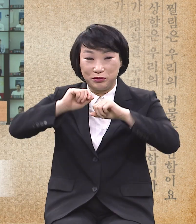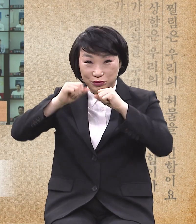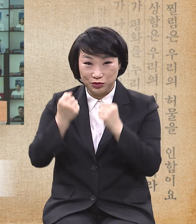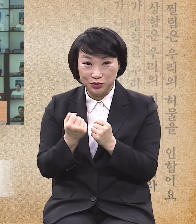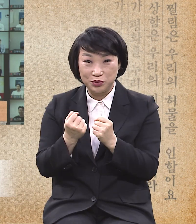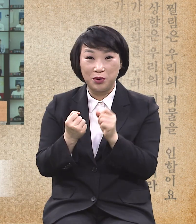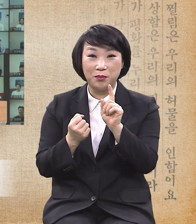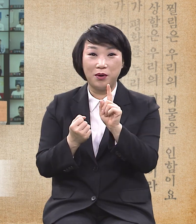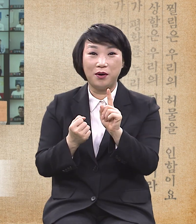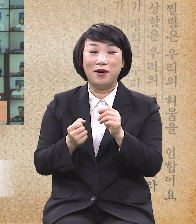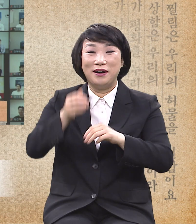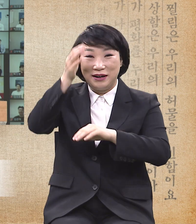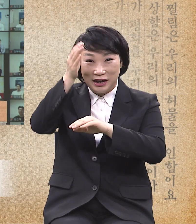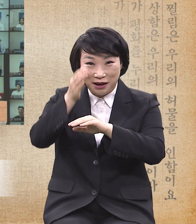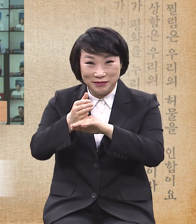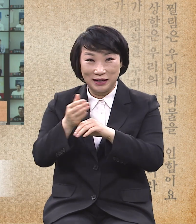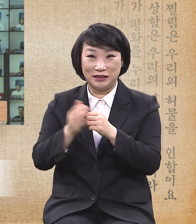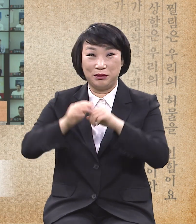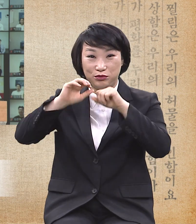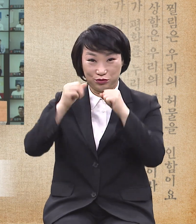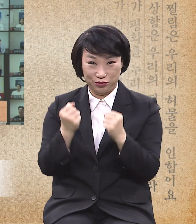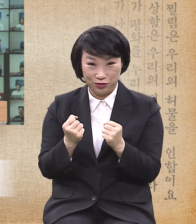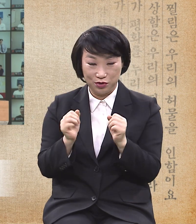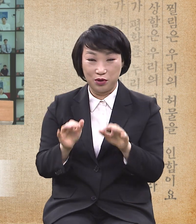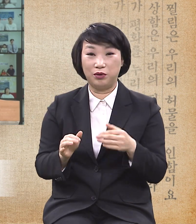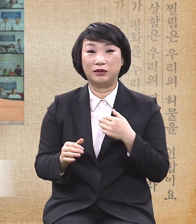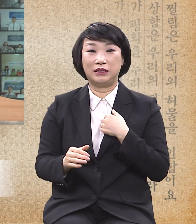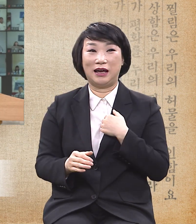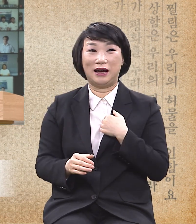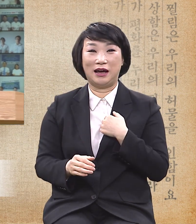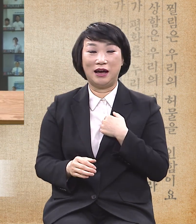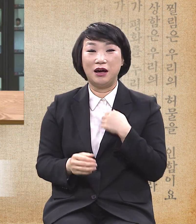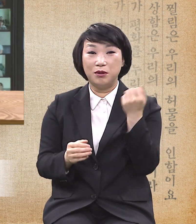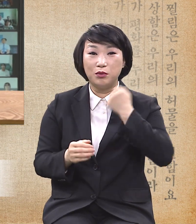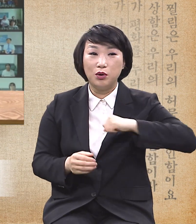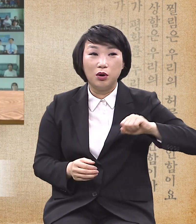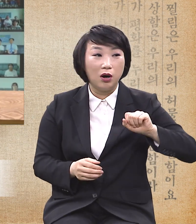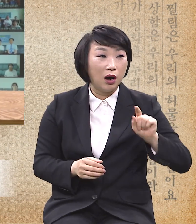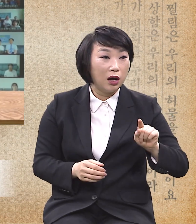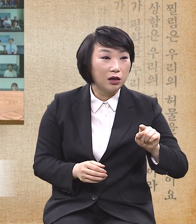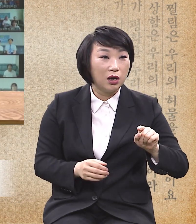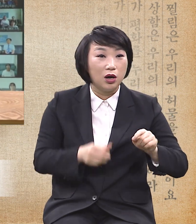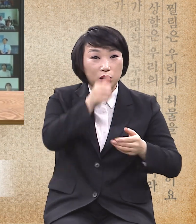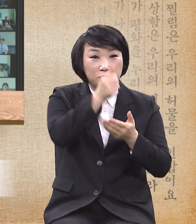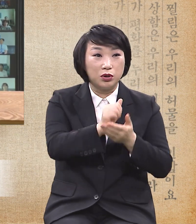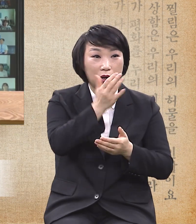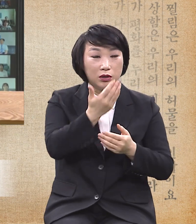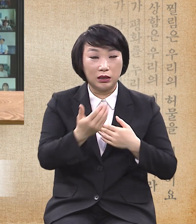순종하는 것은 감사해서 순종하고 내가 불순종하면